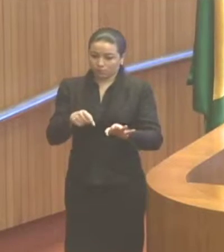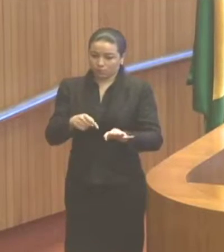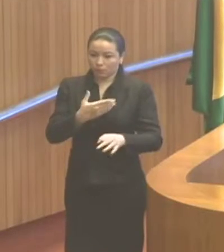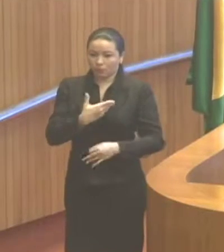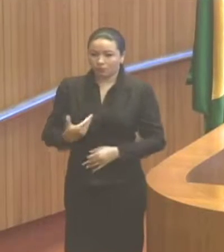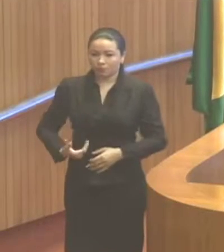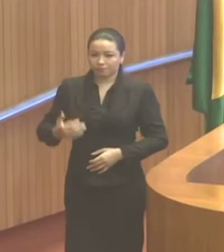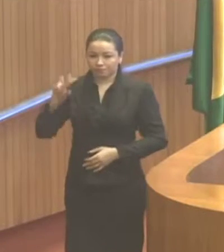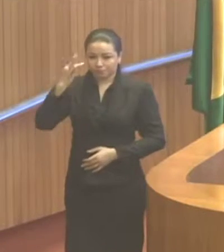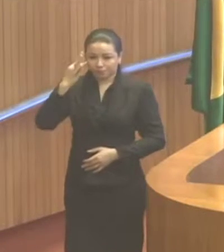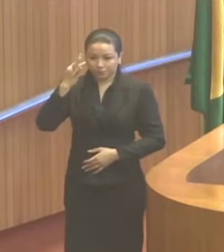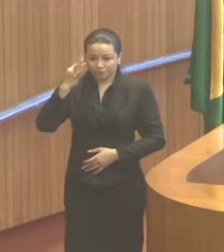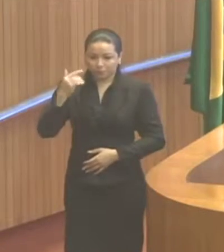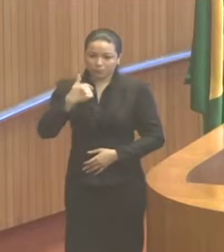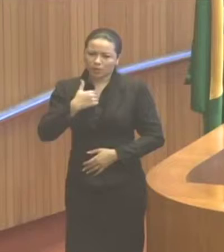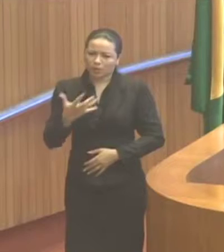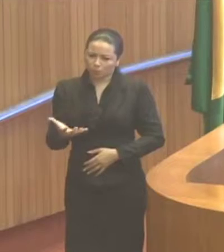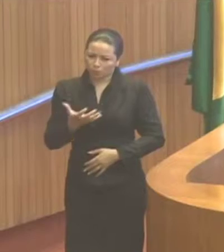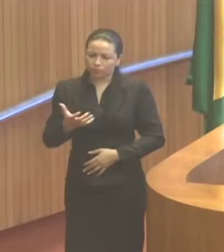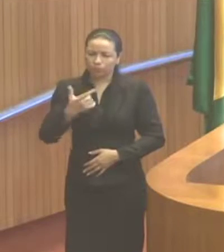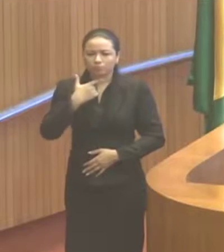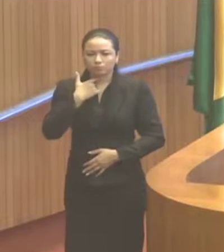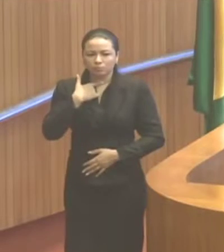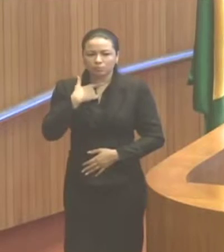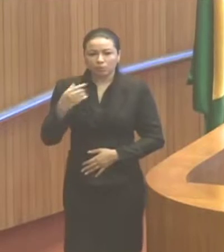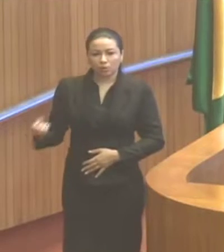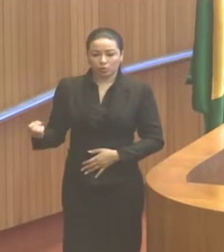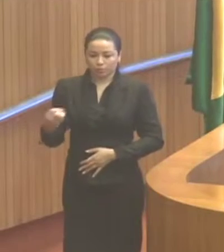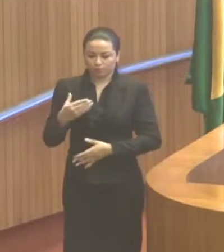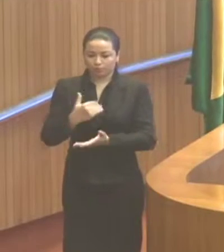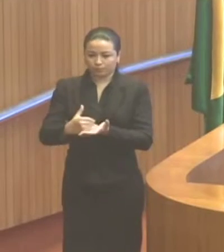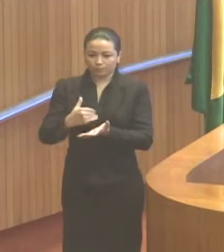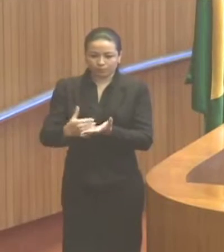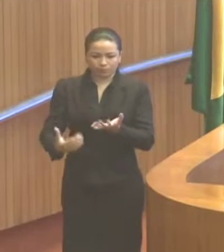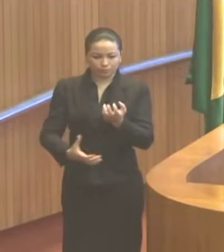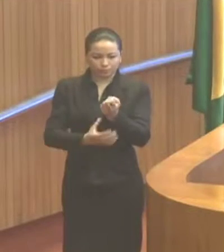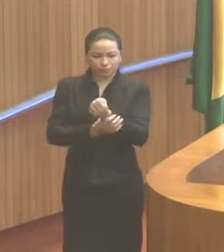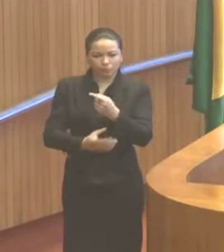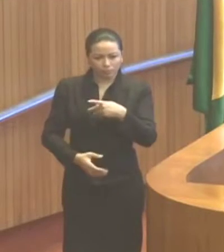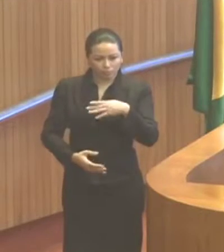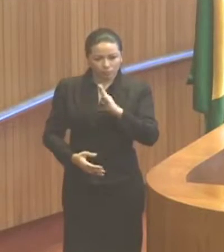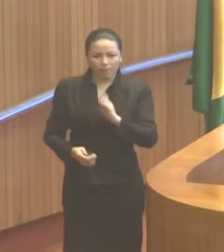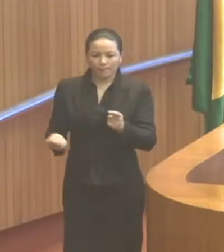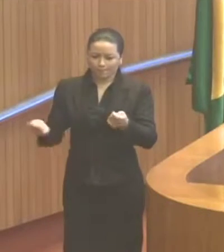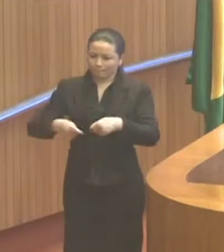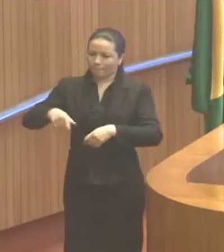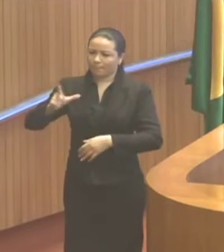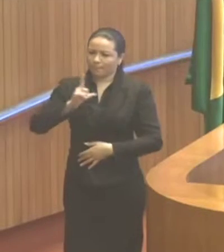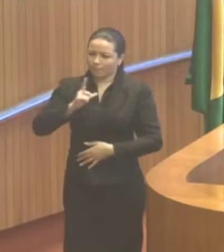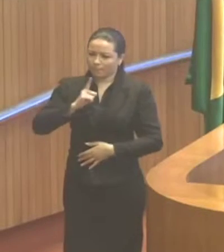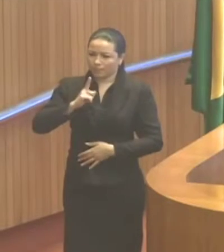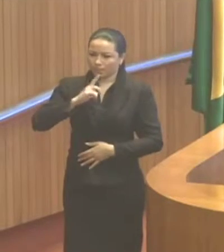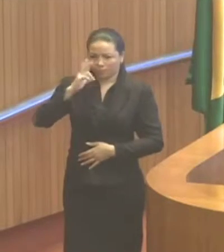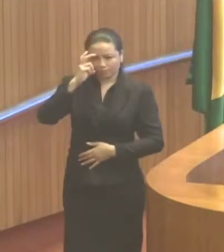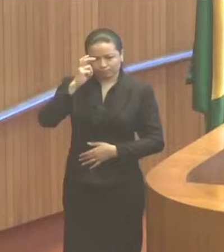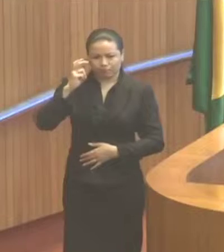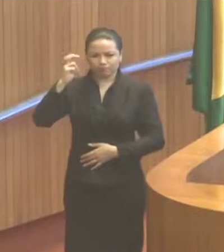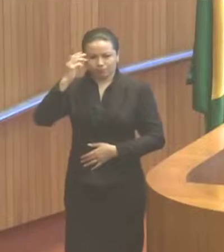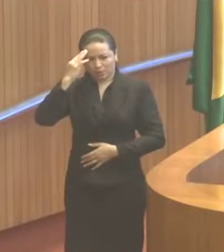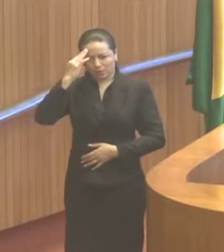Flávio Dino. Eu espero que o novo secretário de Segurança Pública possa ter a